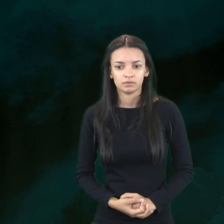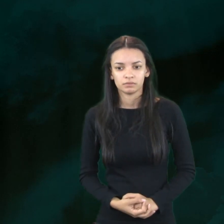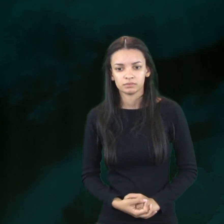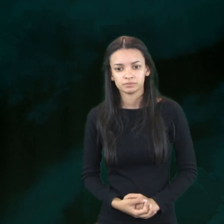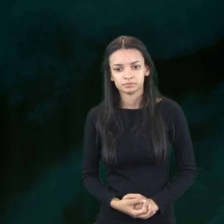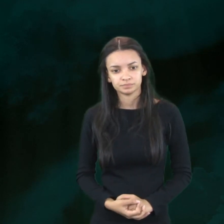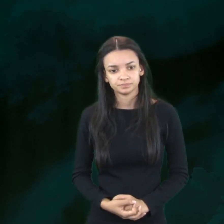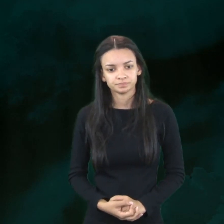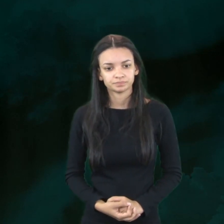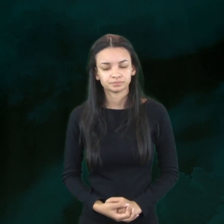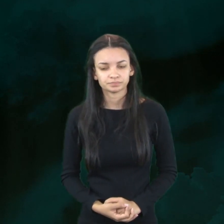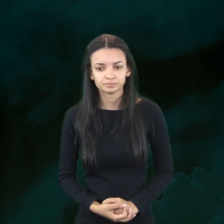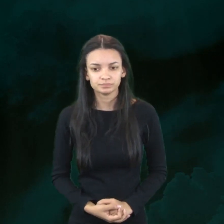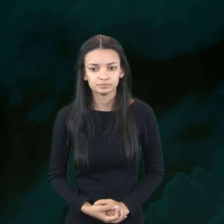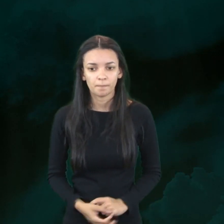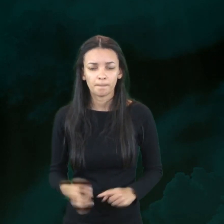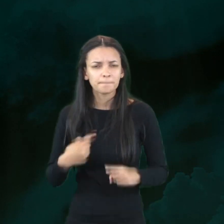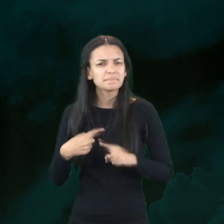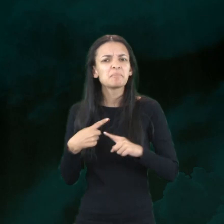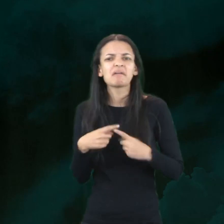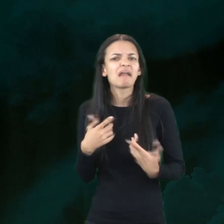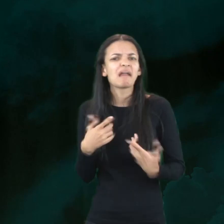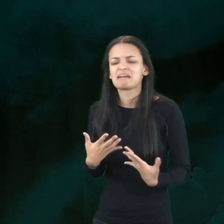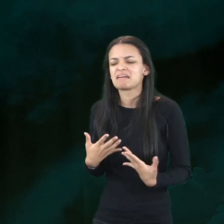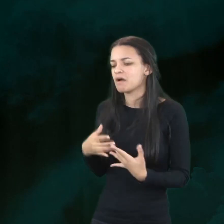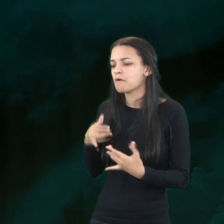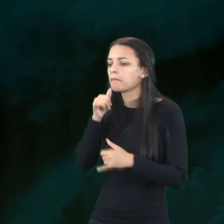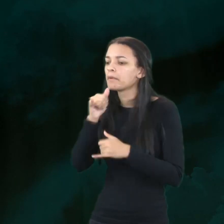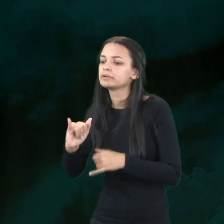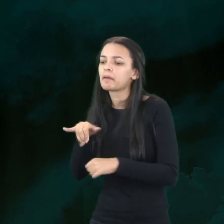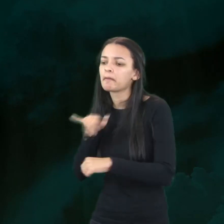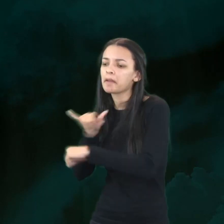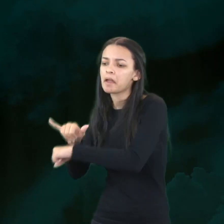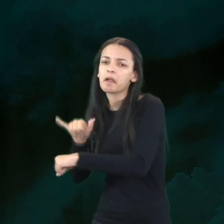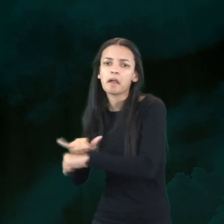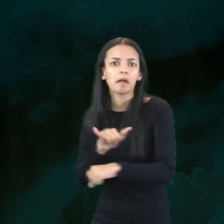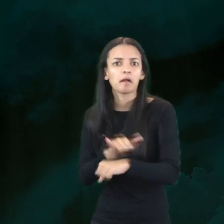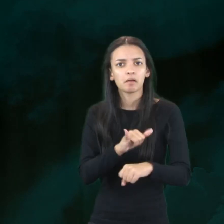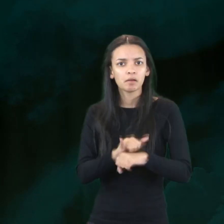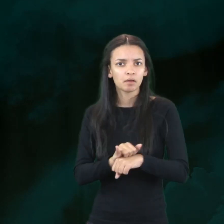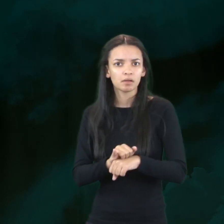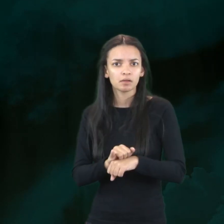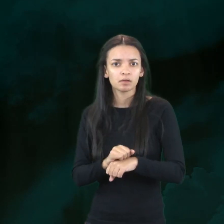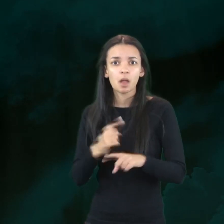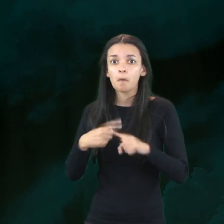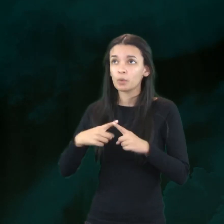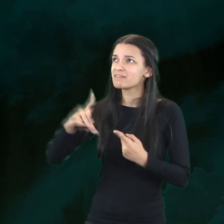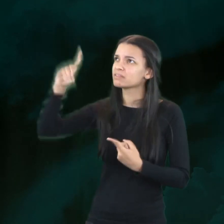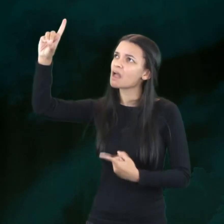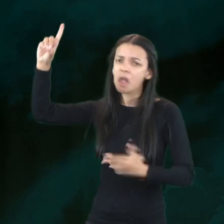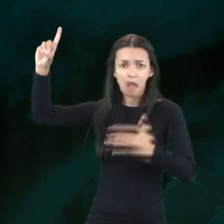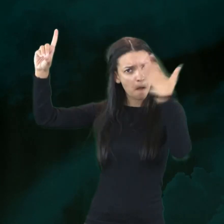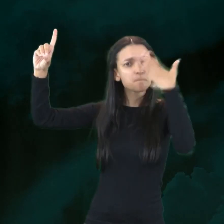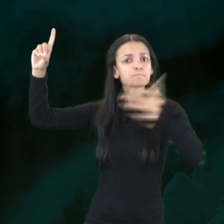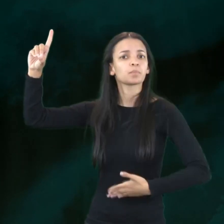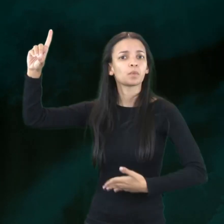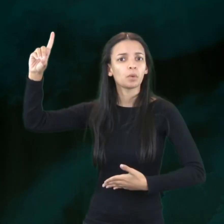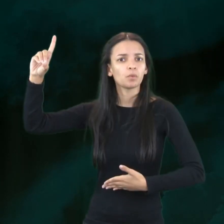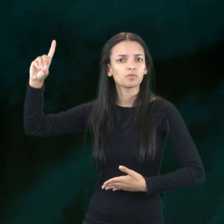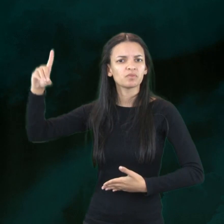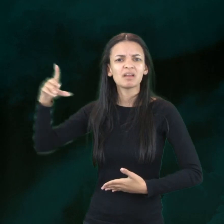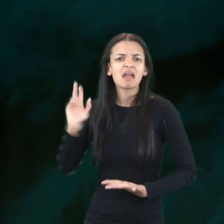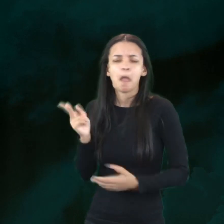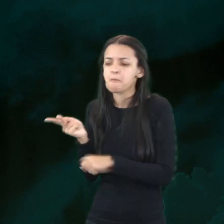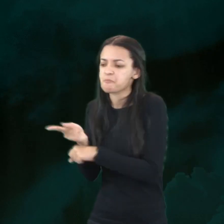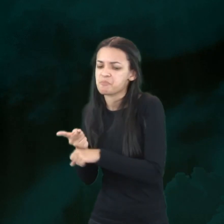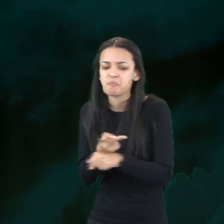sabeis, nem de intuitos gananciosos. Deus disto é testemunha. Nós nunca procuramos